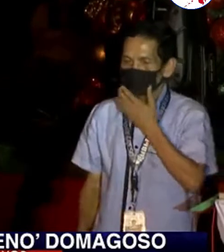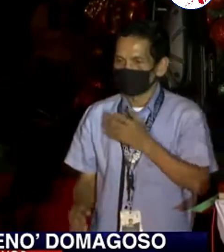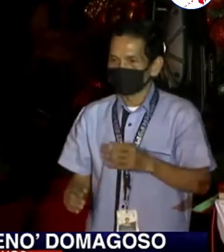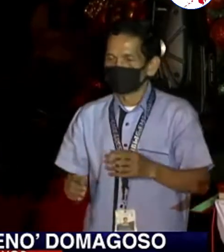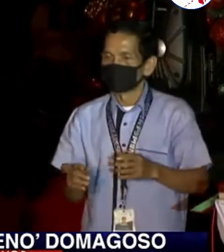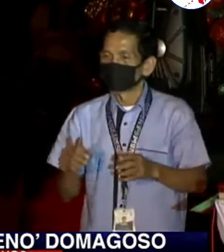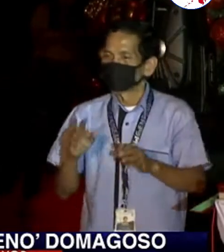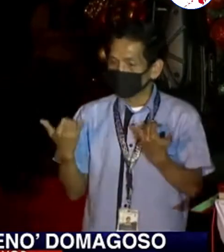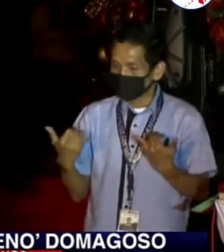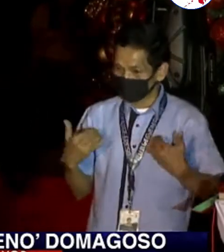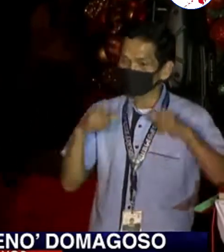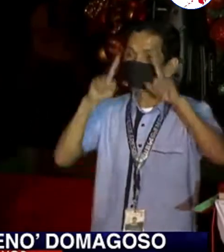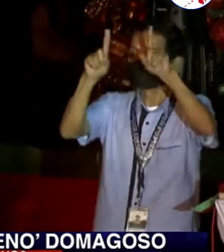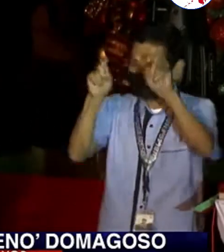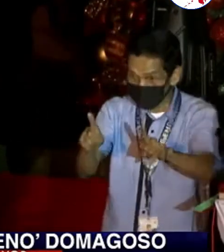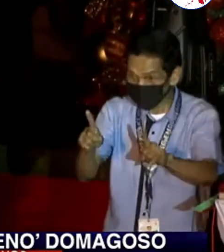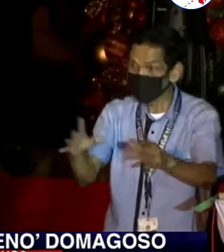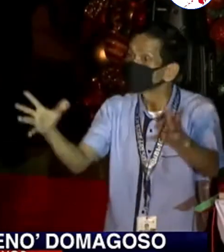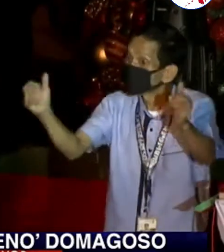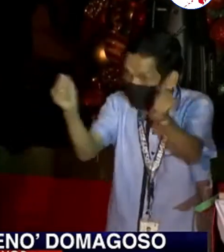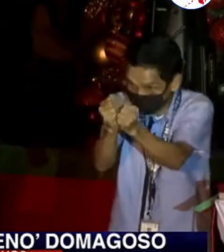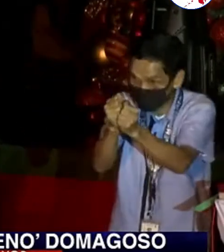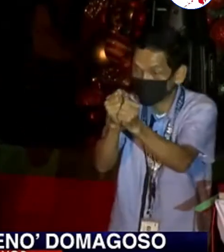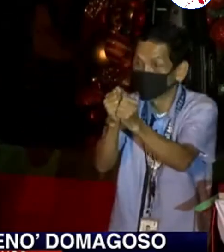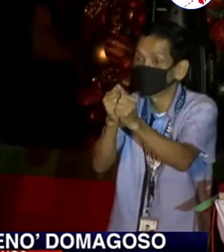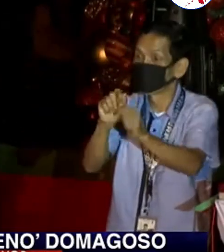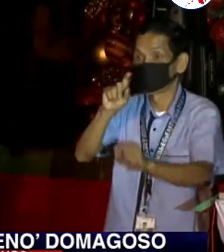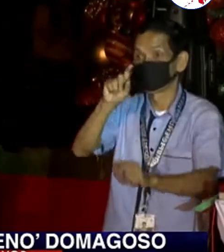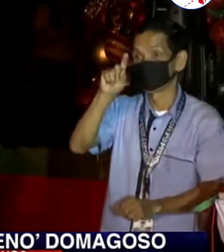Ang tanong lang, kasama ka ba rito?